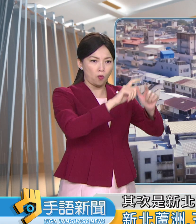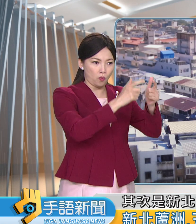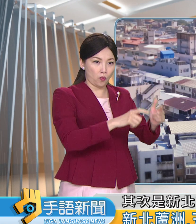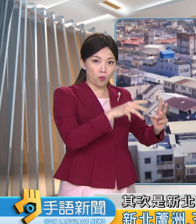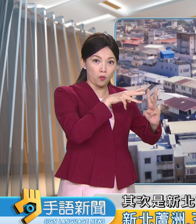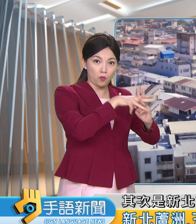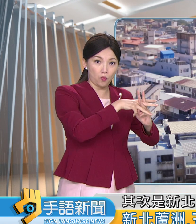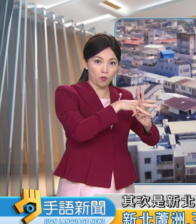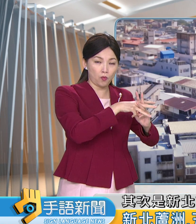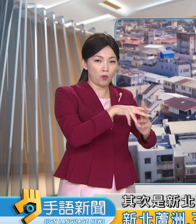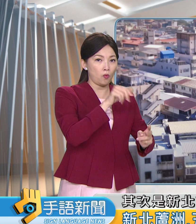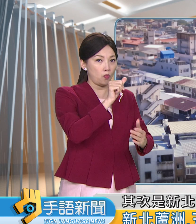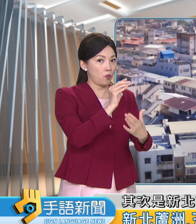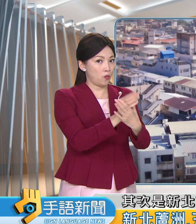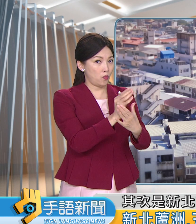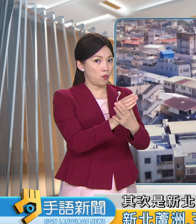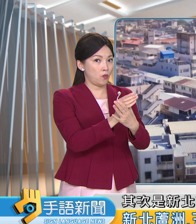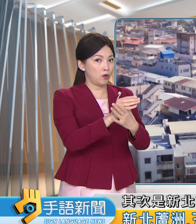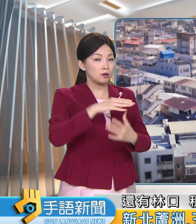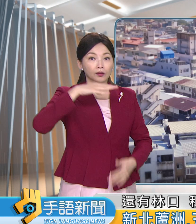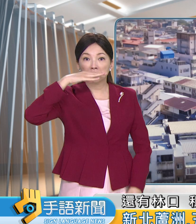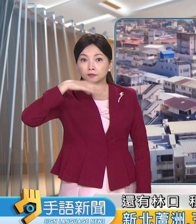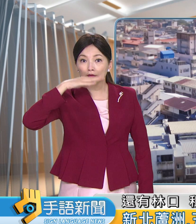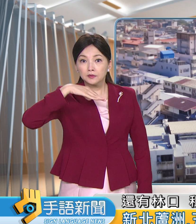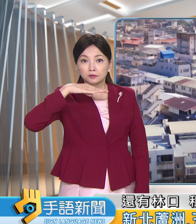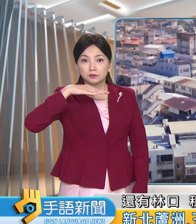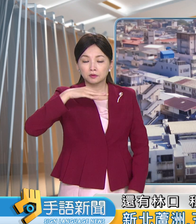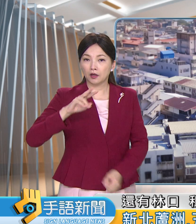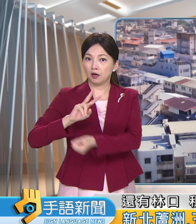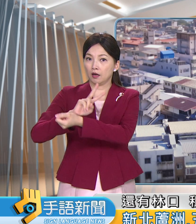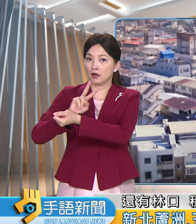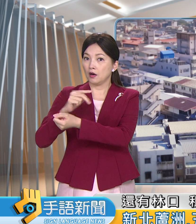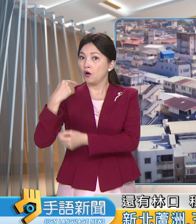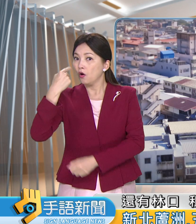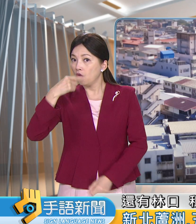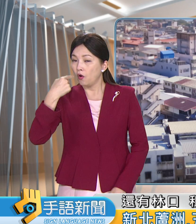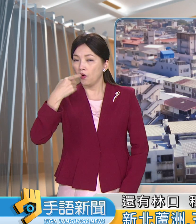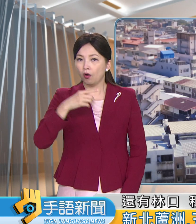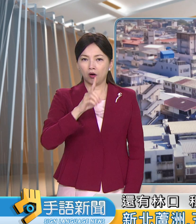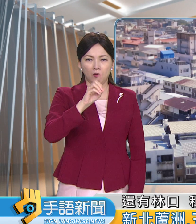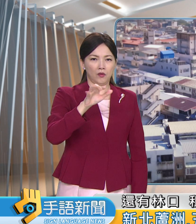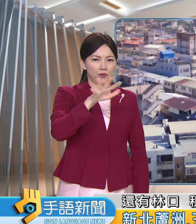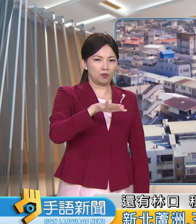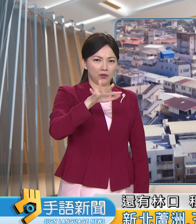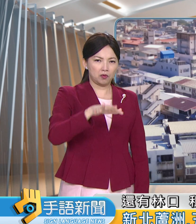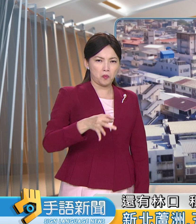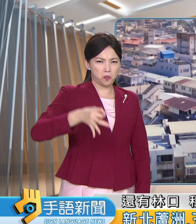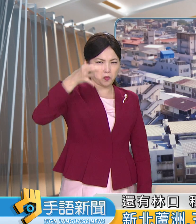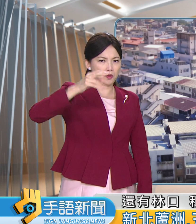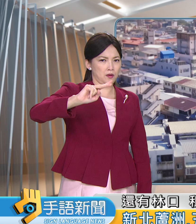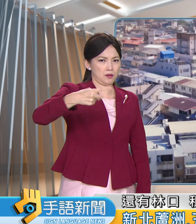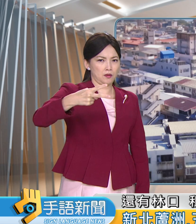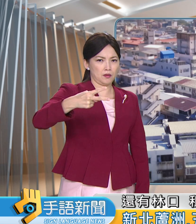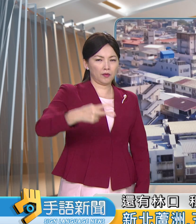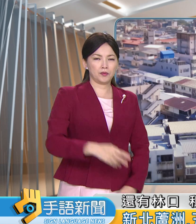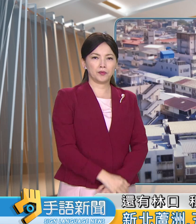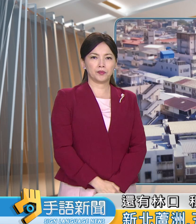股、汐止还有林口，租金中位数都在15,000。